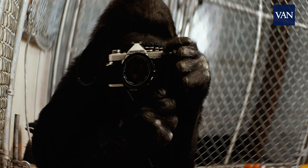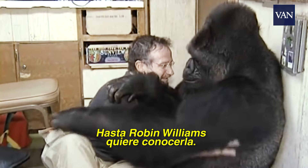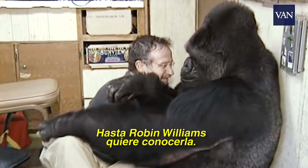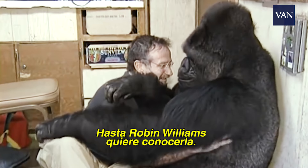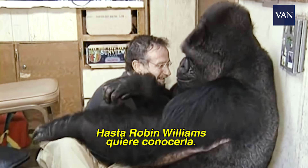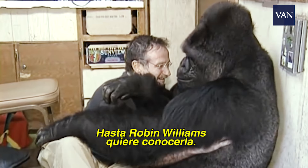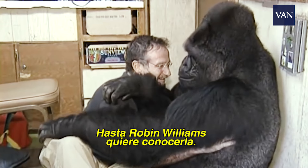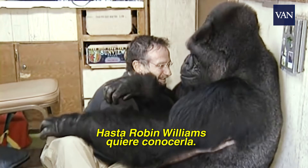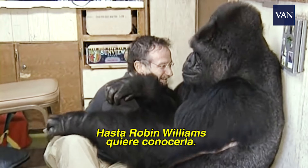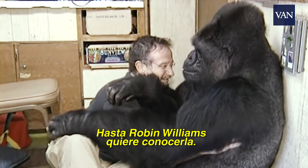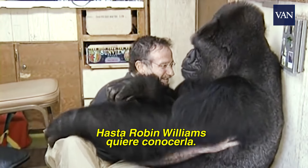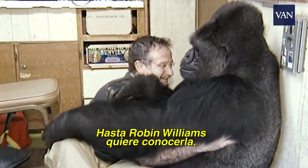Hasta Robin Williams quiere conocerla.